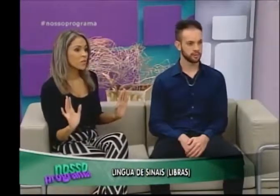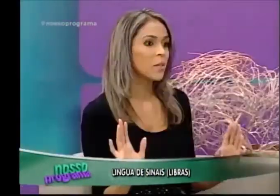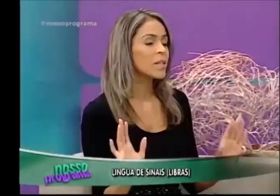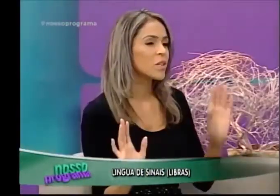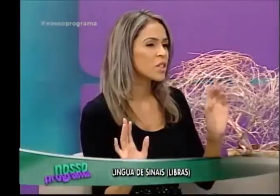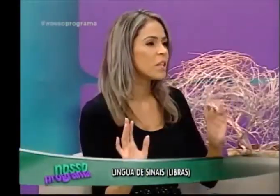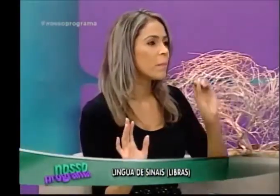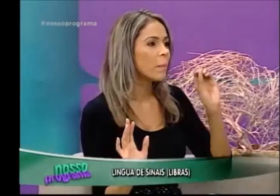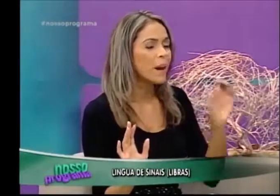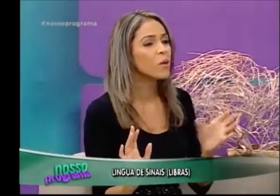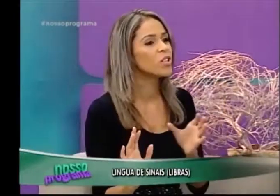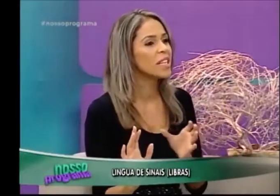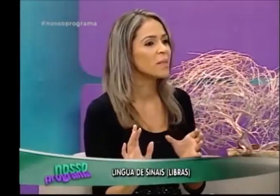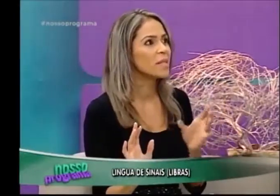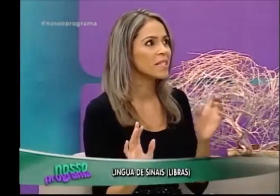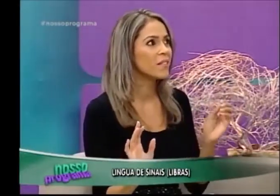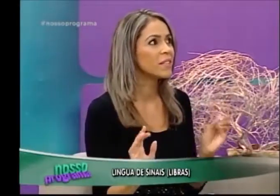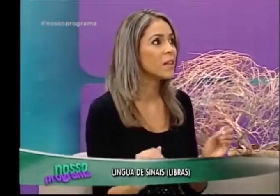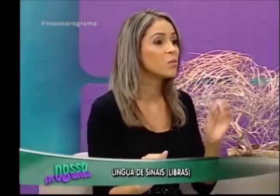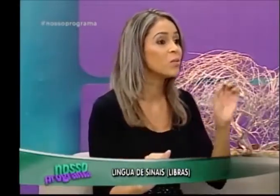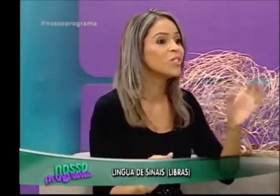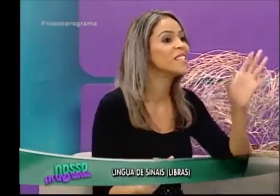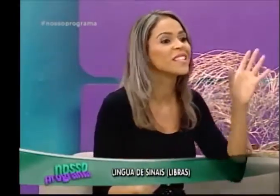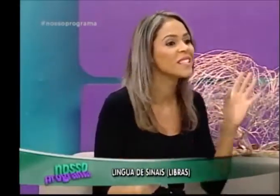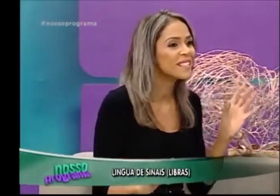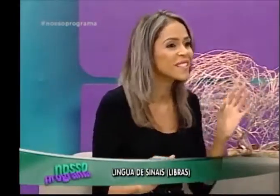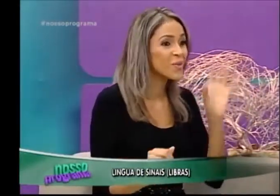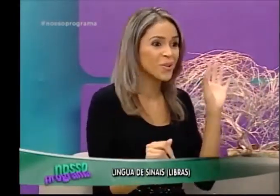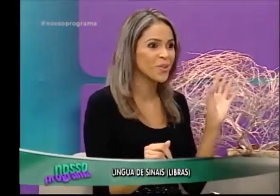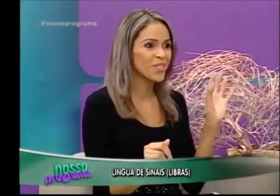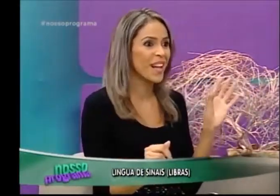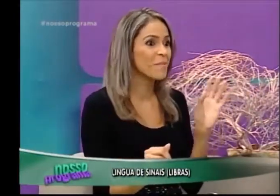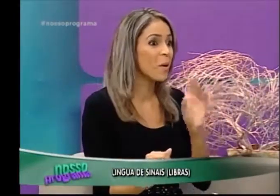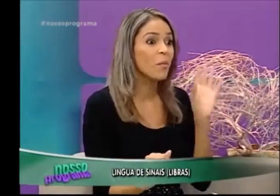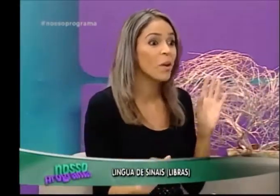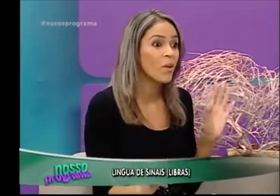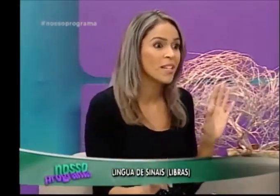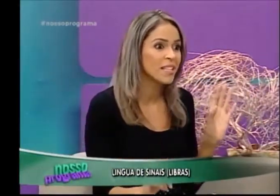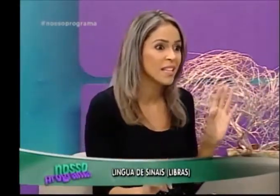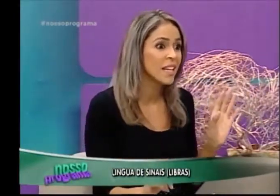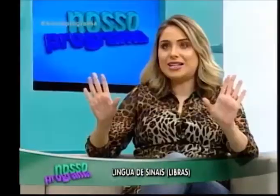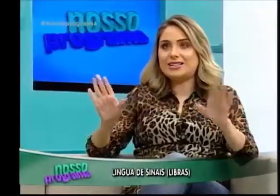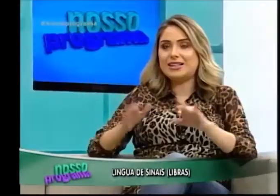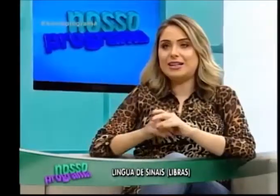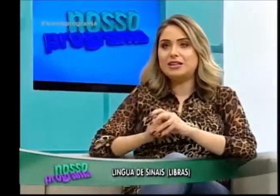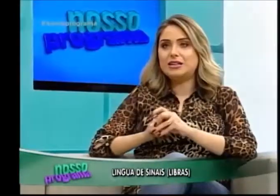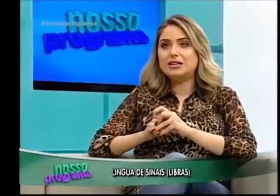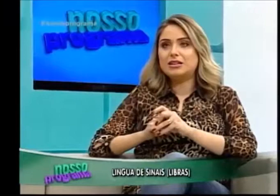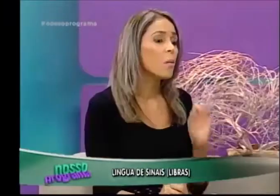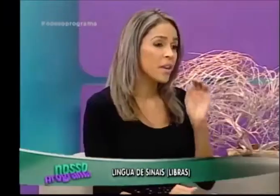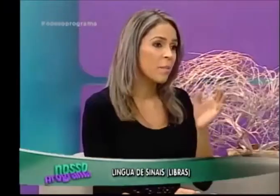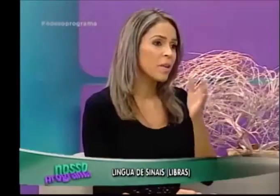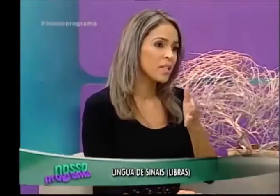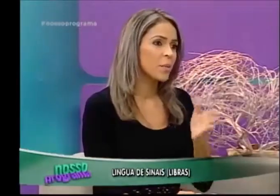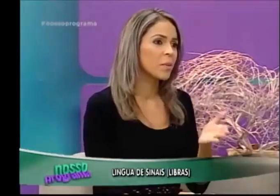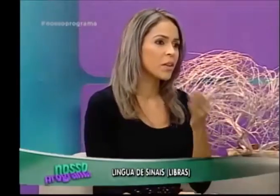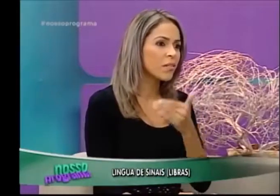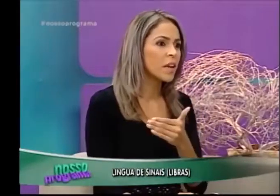resolvido, mas eu acho que para urgência precisava ter um disque surdo, sabe? Uma ajuda coisa, imediata, assim, né? Precisa, porque, por exemplo, como eu estava